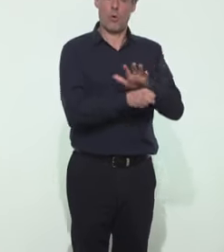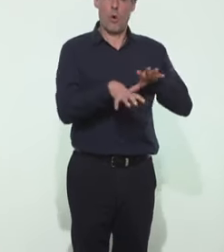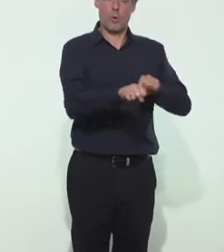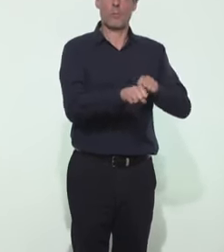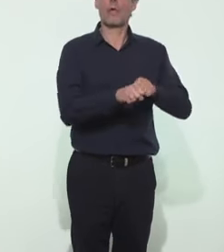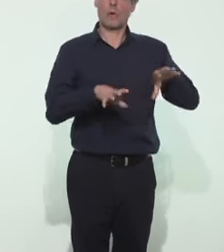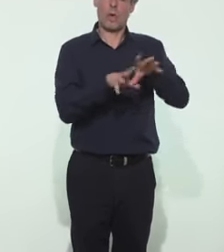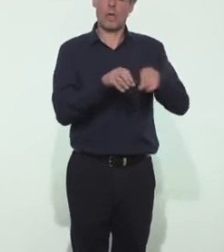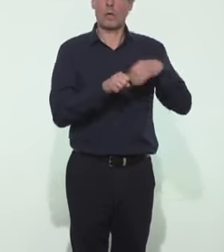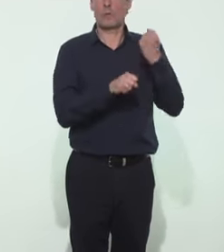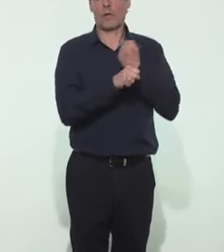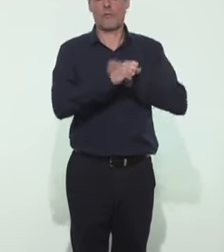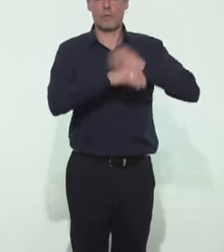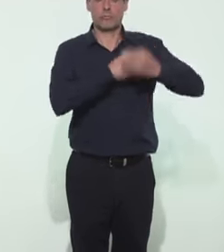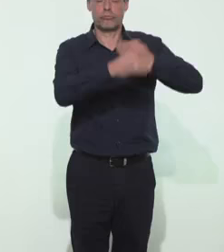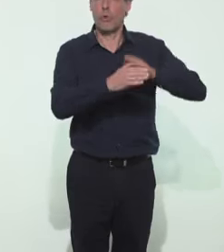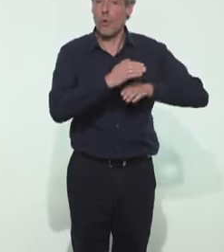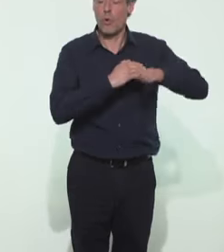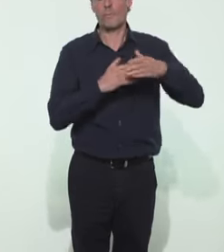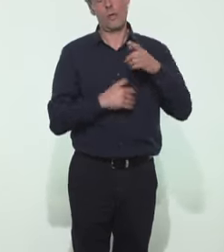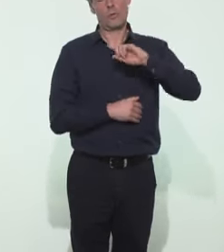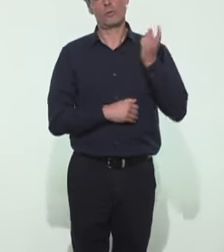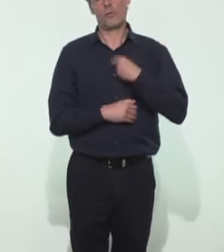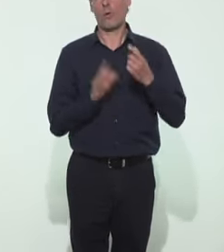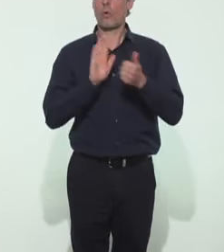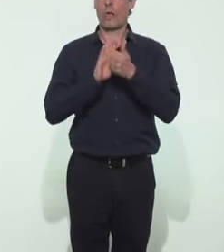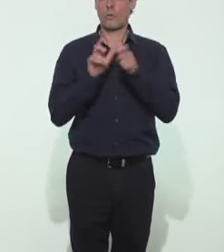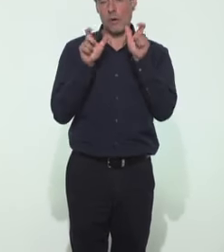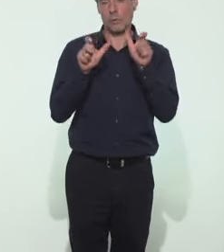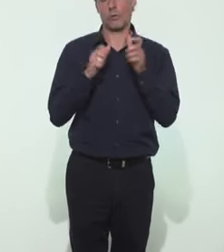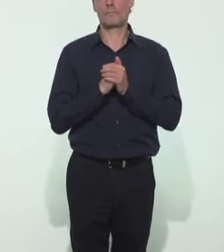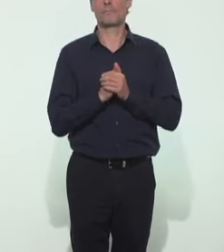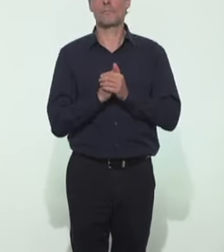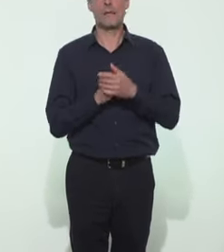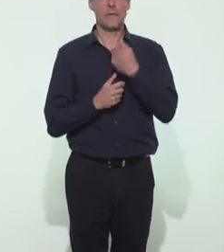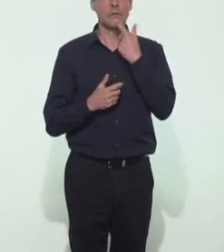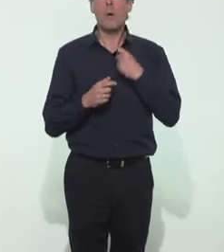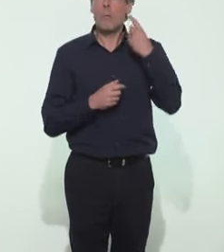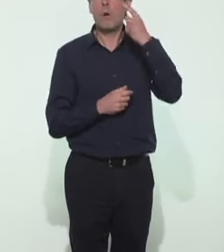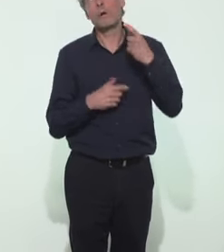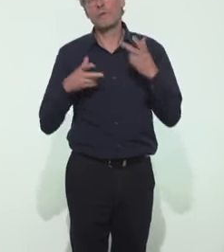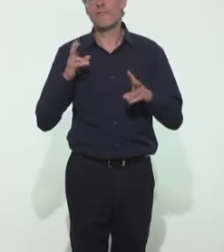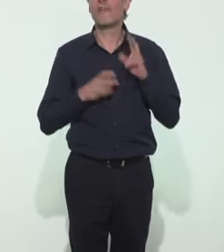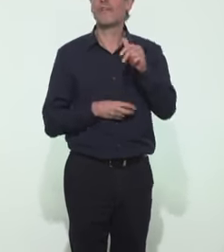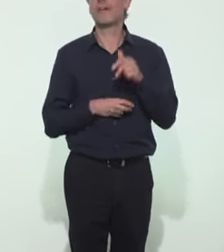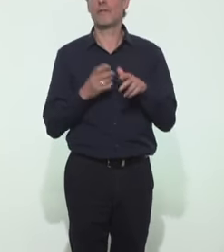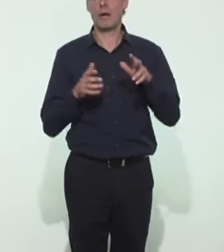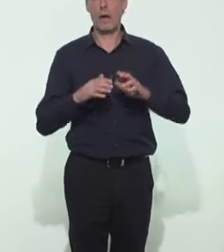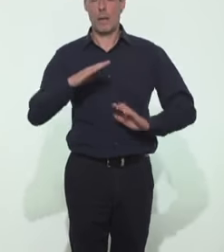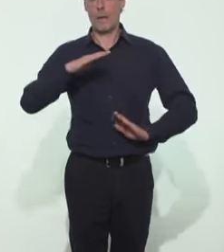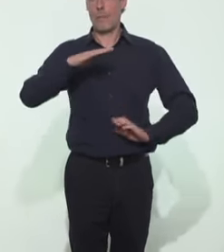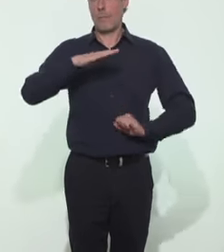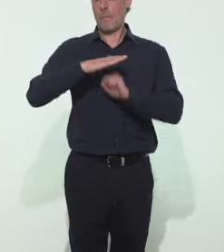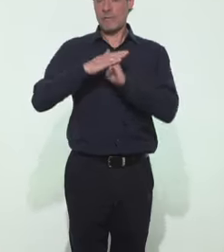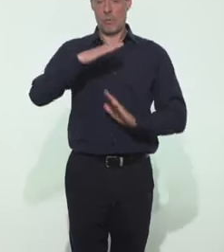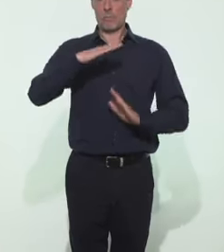seront encore pendant très longtemps mobilisés donc soyons vraiment attentif à ne pas laisser passer l'idée que le fait d'avoir atteint un pic ou